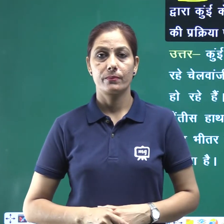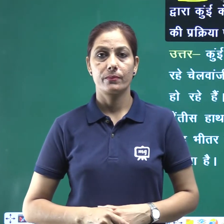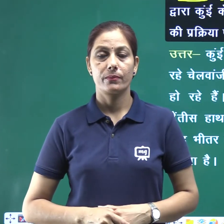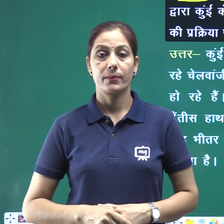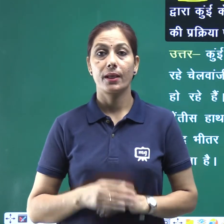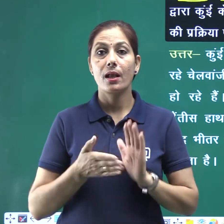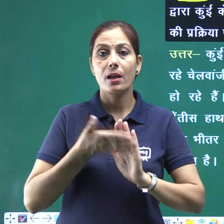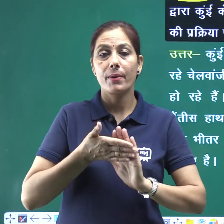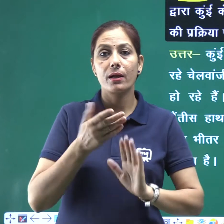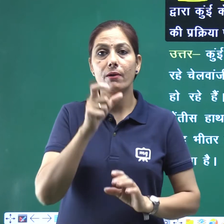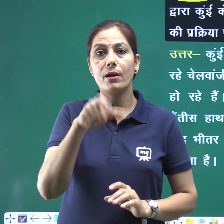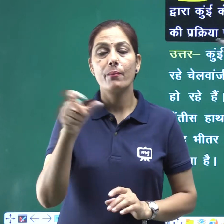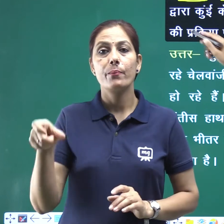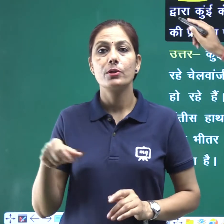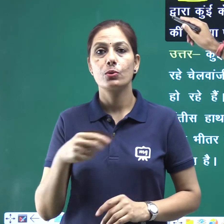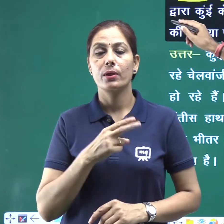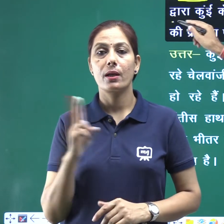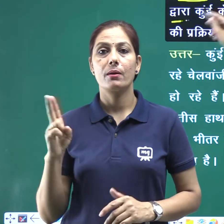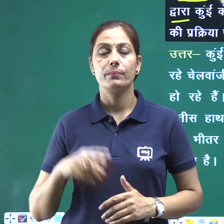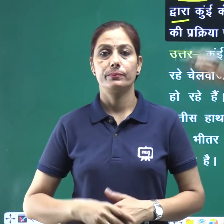चेलवांजी या चेजारों द्वारा